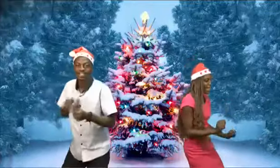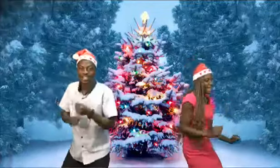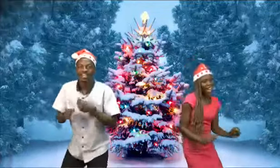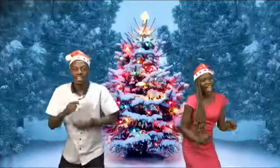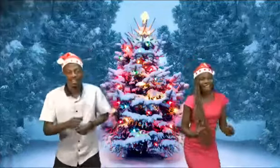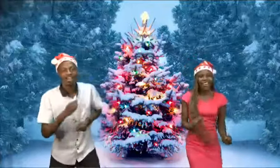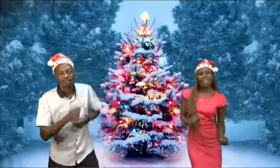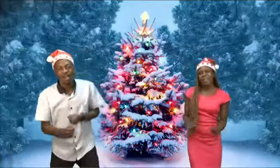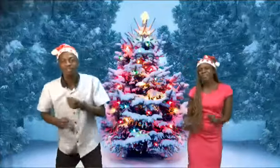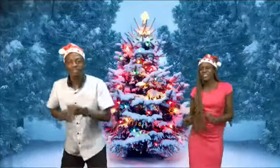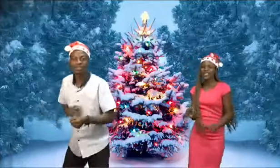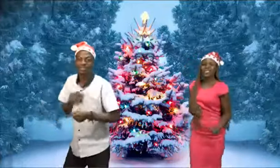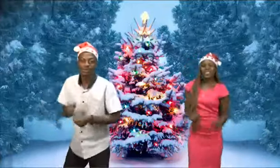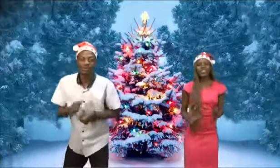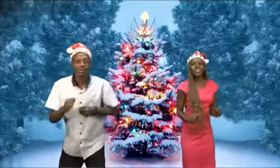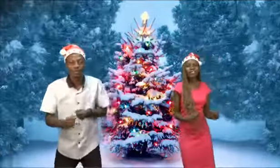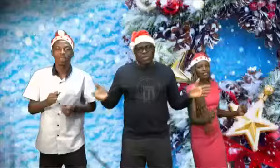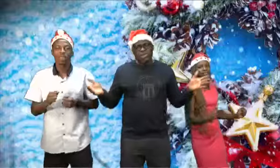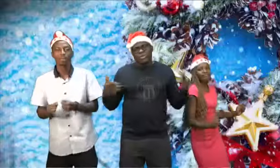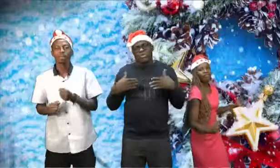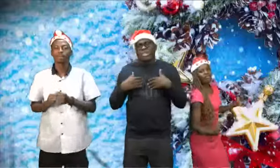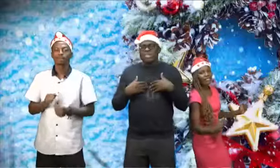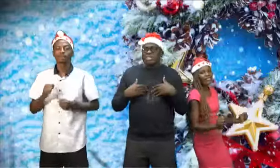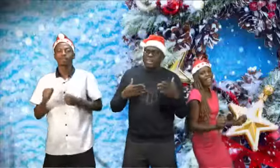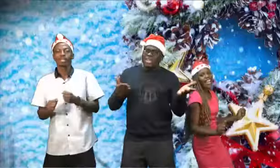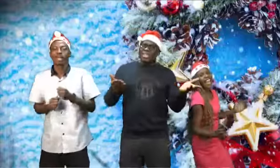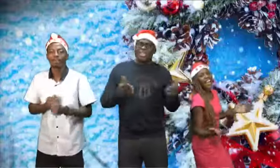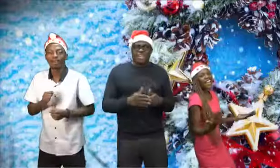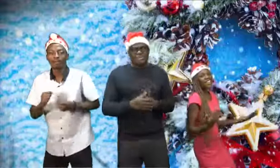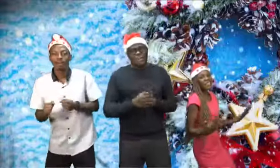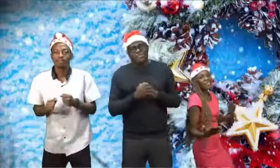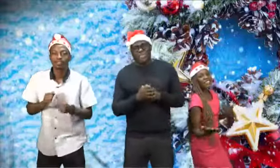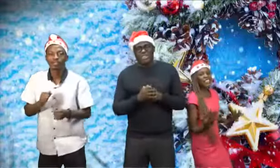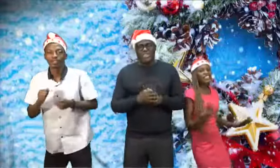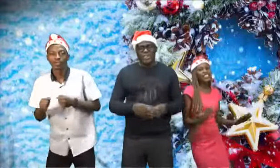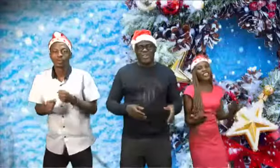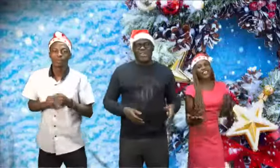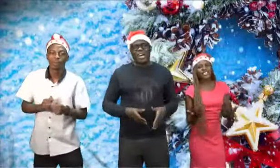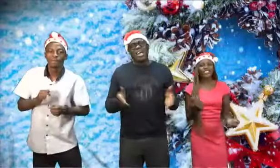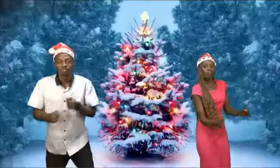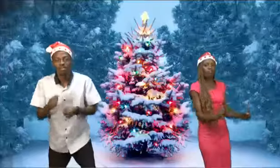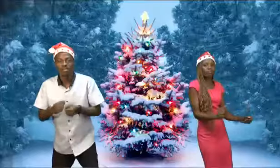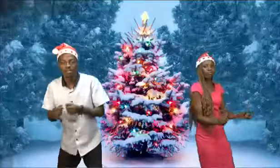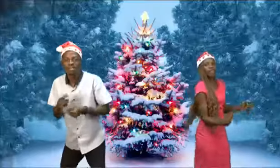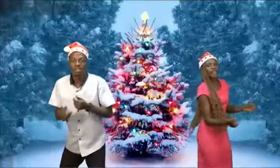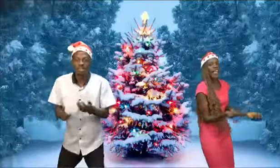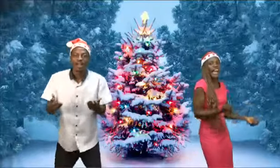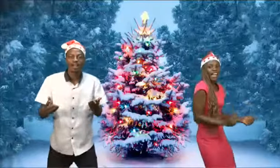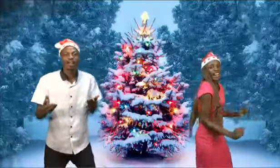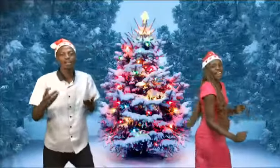le de were ara eba mi jo ijo odun tuntun tun wa le de ara eba mi jo ijo ara eba mi jo ijo ara eba